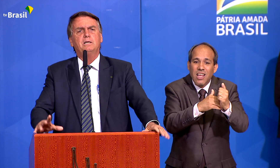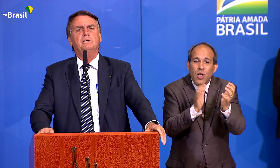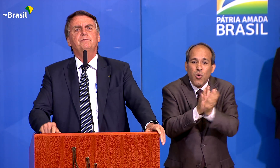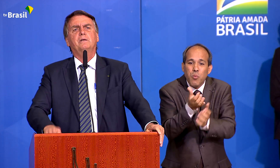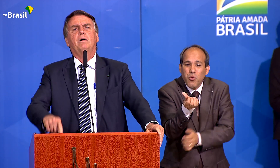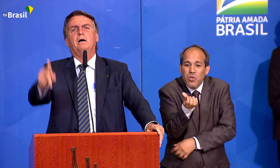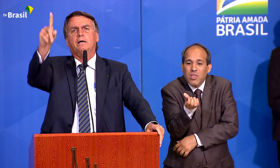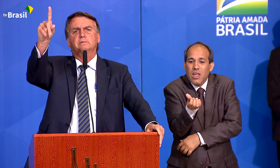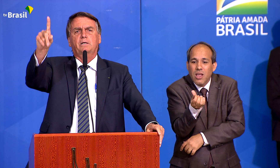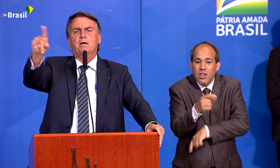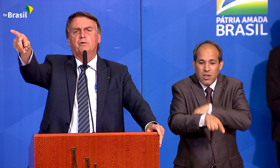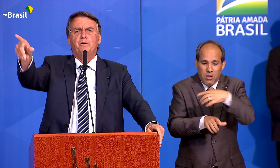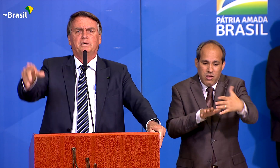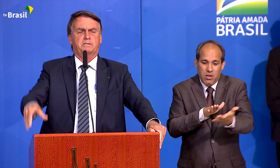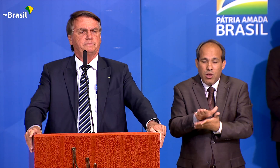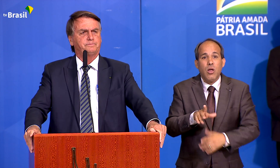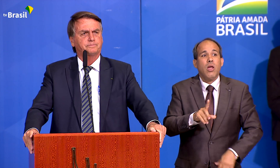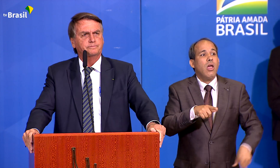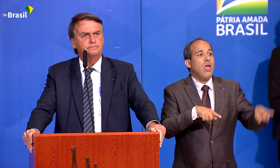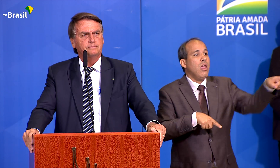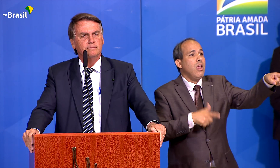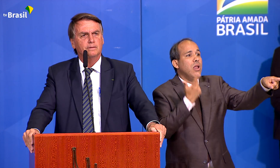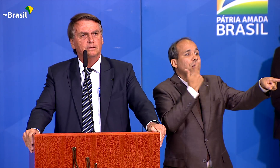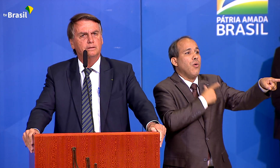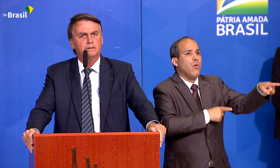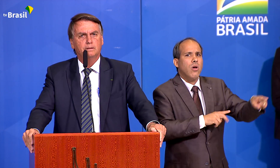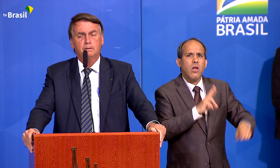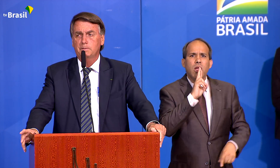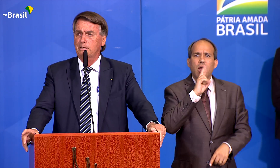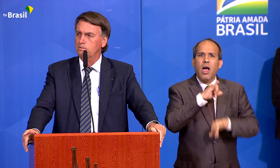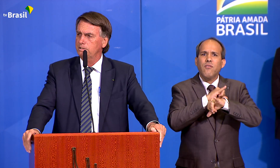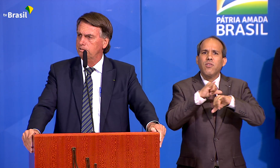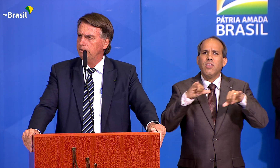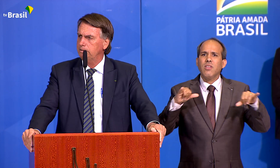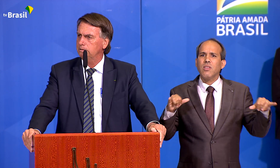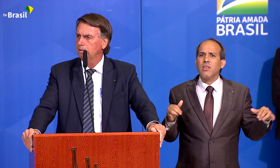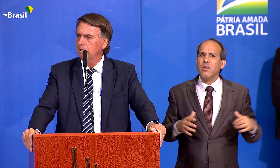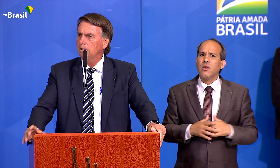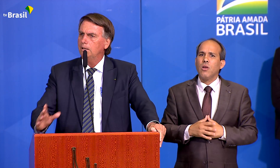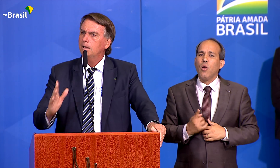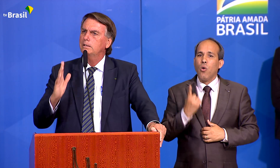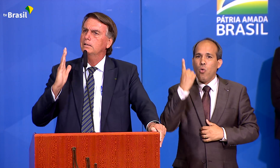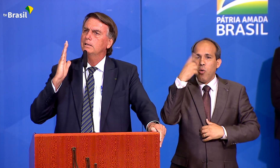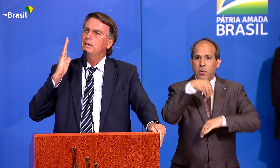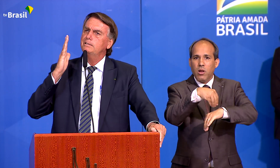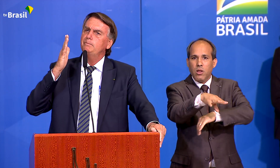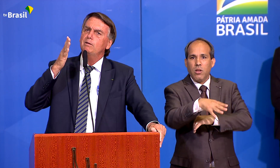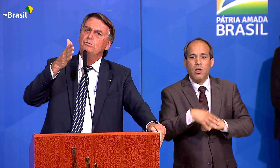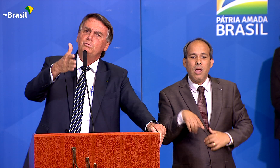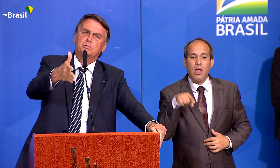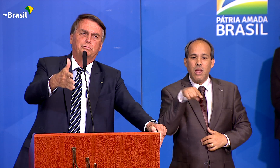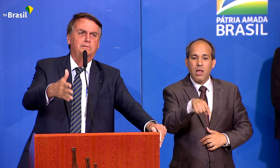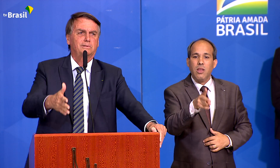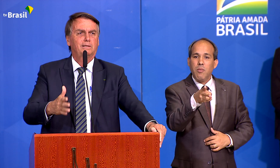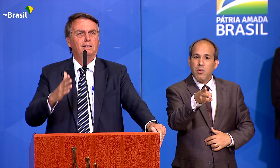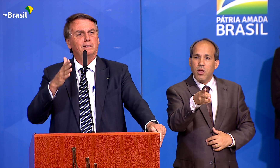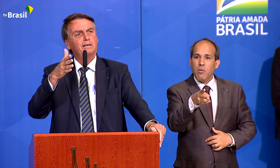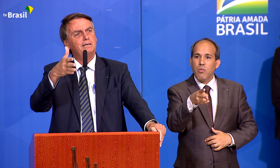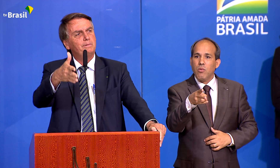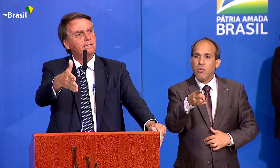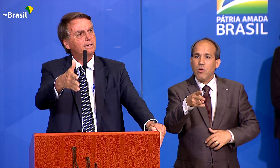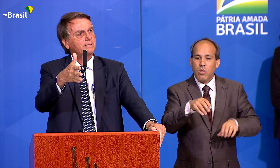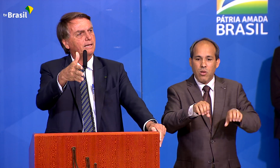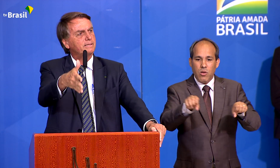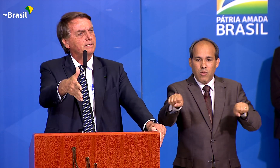técnicos dizer ali no final Olha quem ganhou foi esse é uma das sugestões é que esse mês o duto